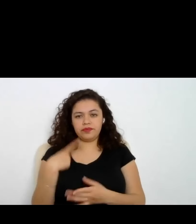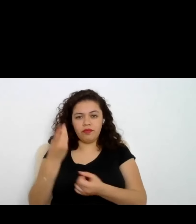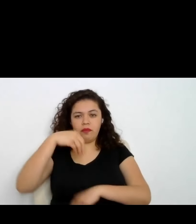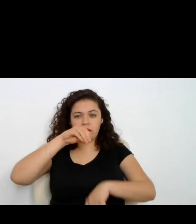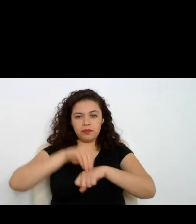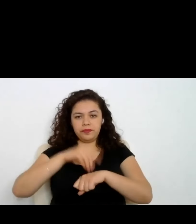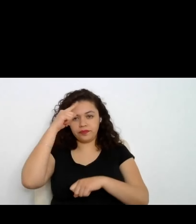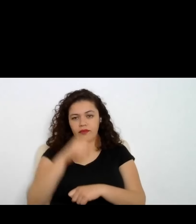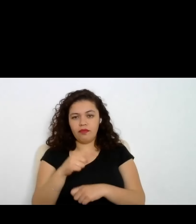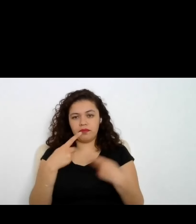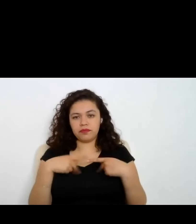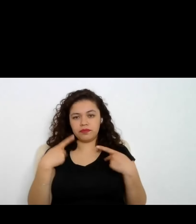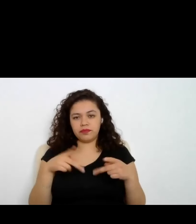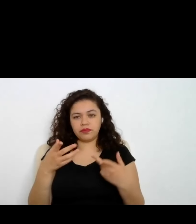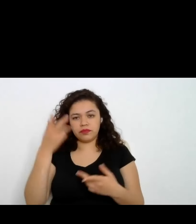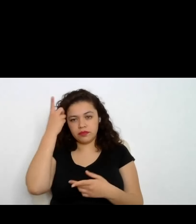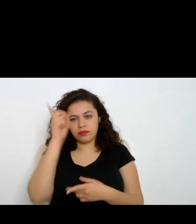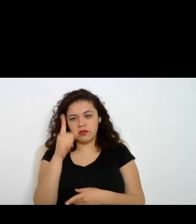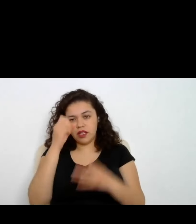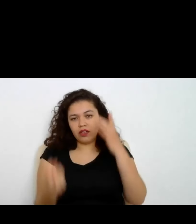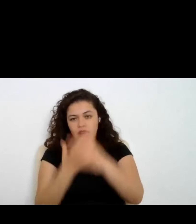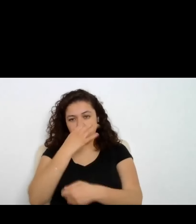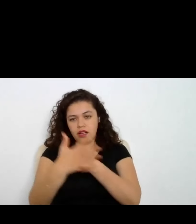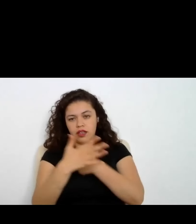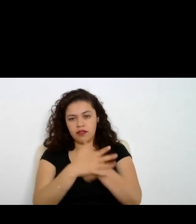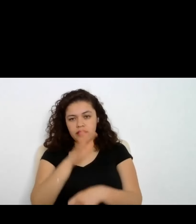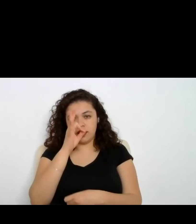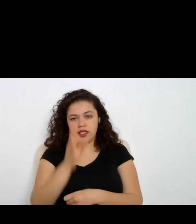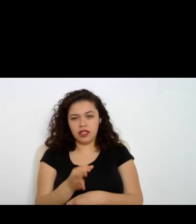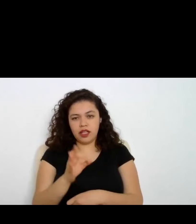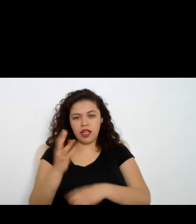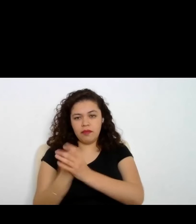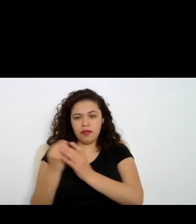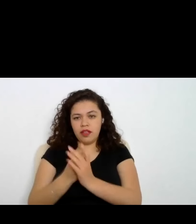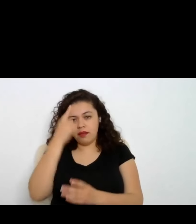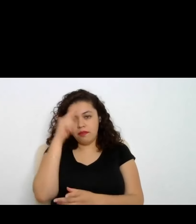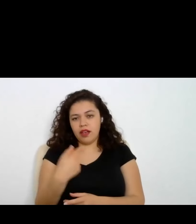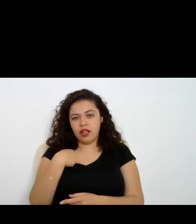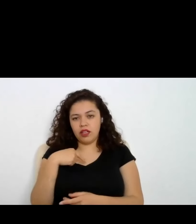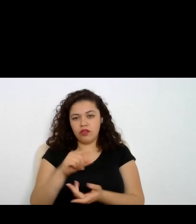titular nuevos avisos de privacidad para que me autoricen a hacer esas transferencias.